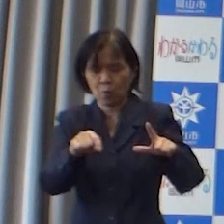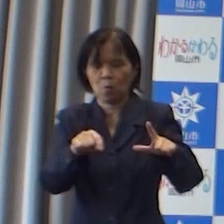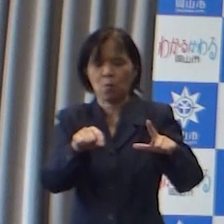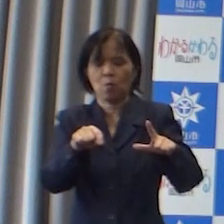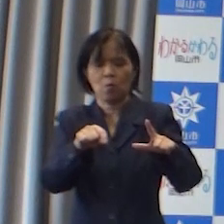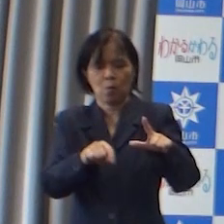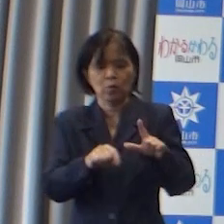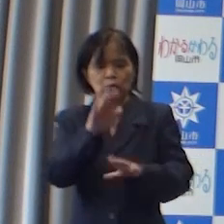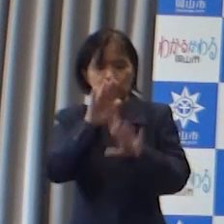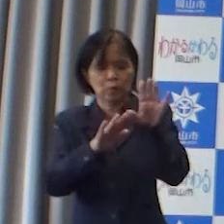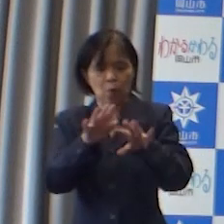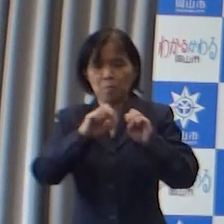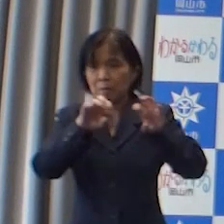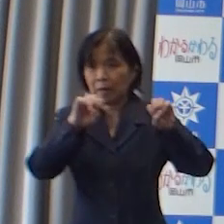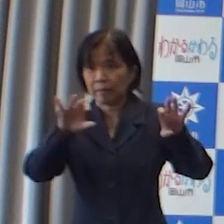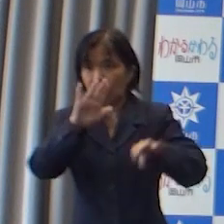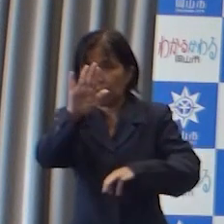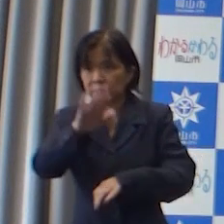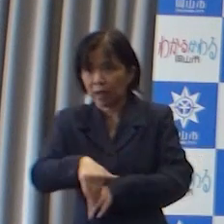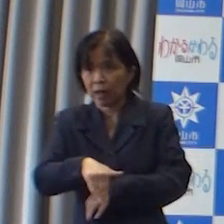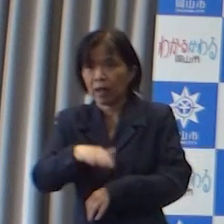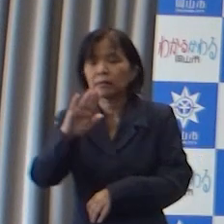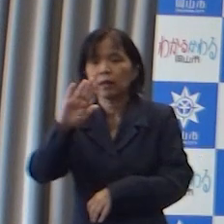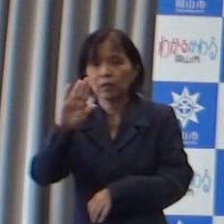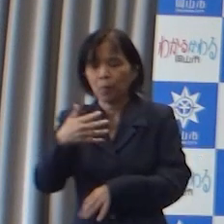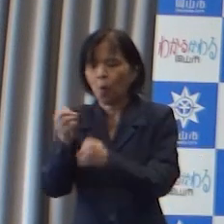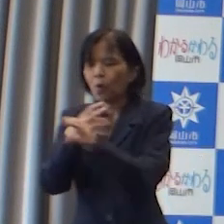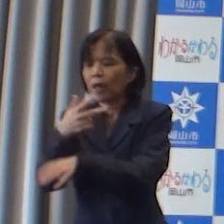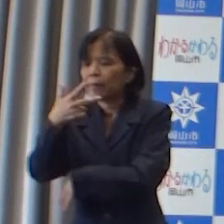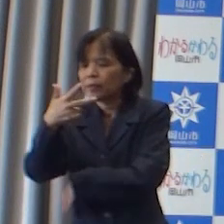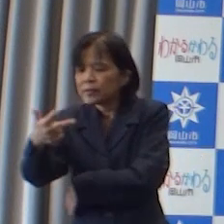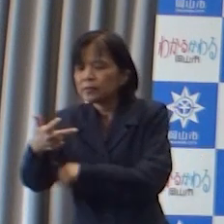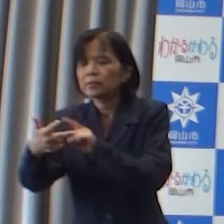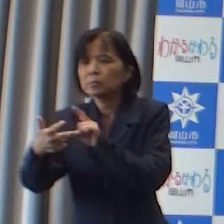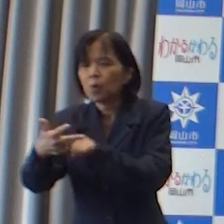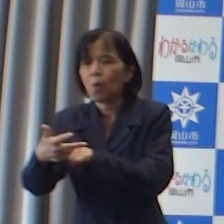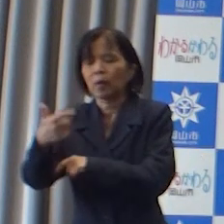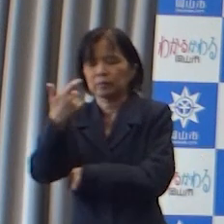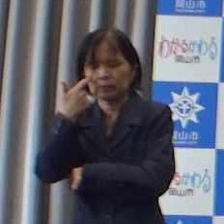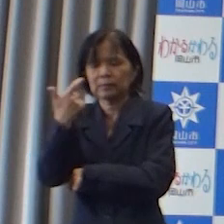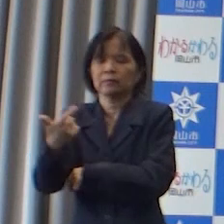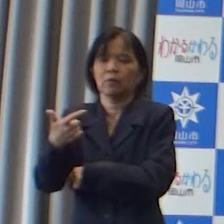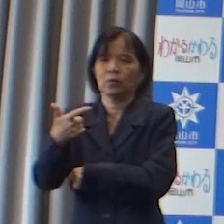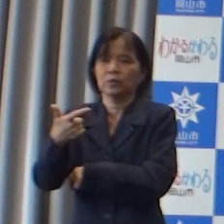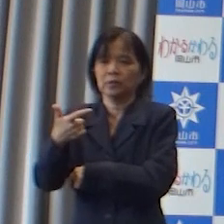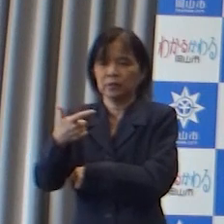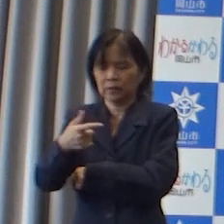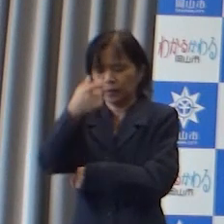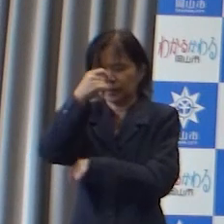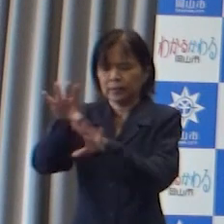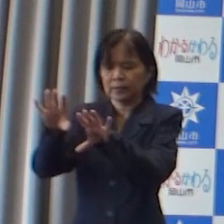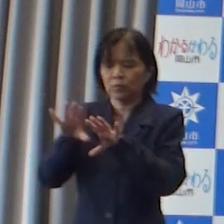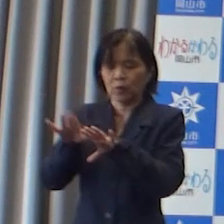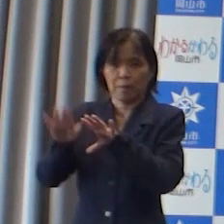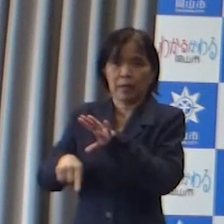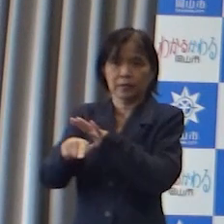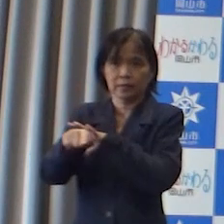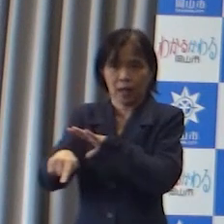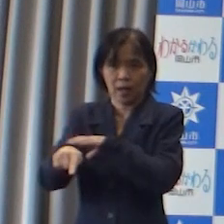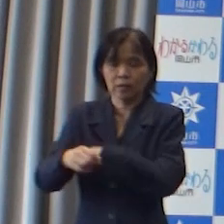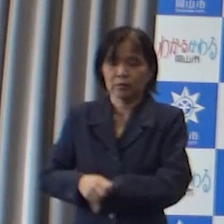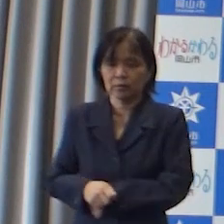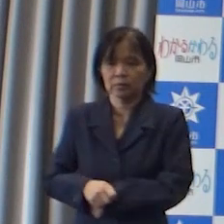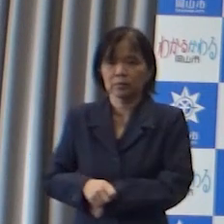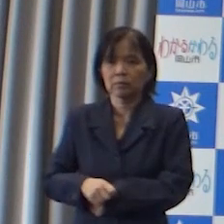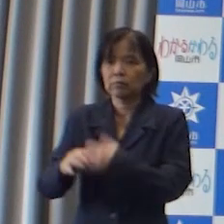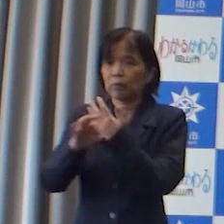、実は岡山市も本当に大きな被害がありました。一つは砂川の堤防決壊